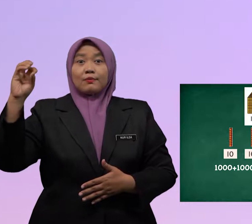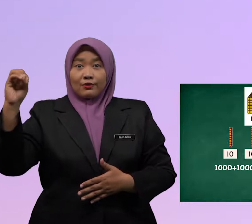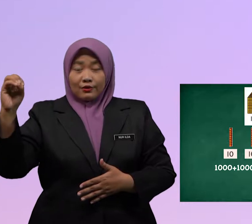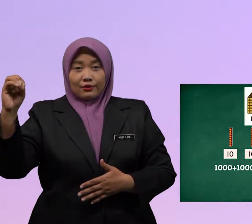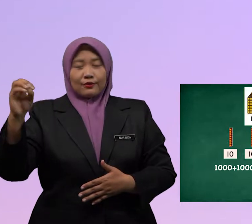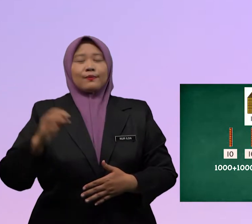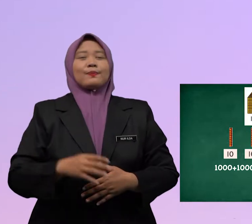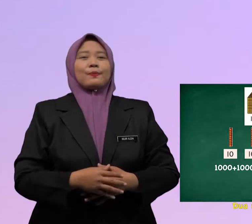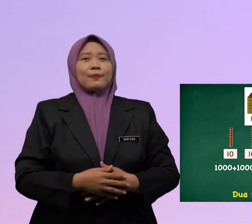2,050.